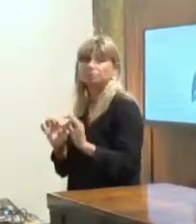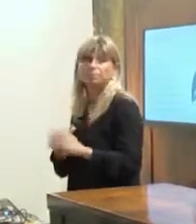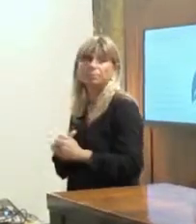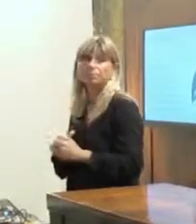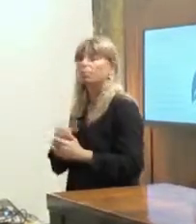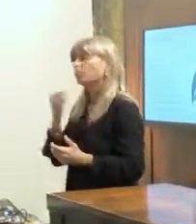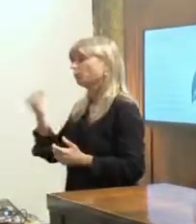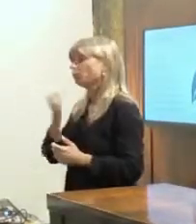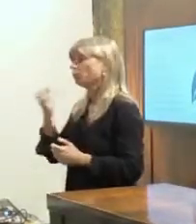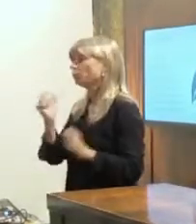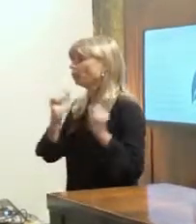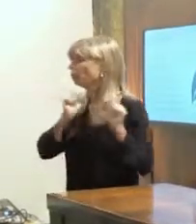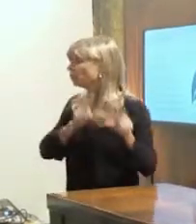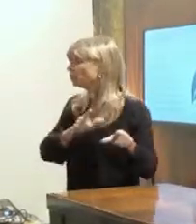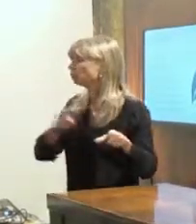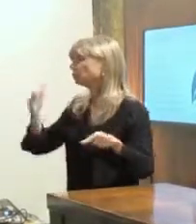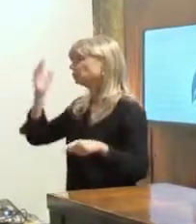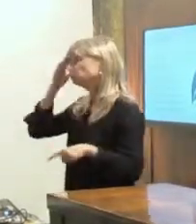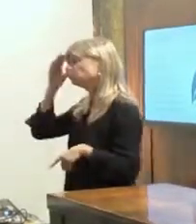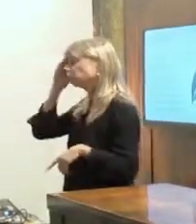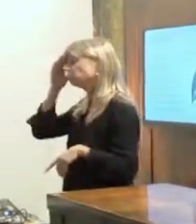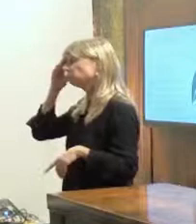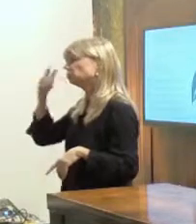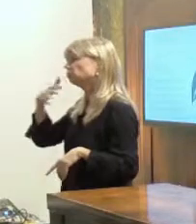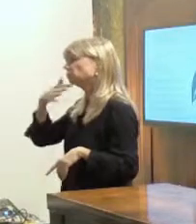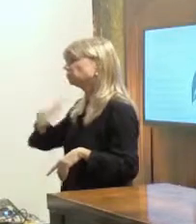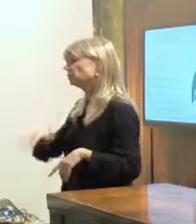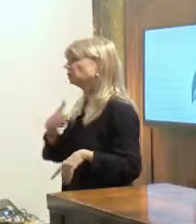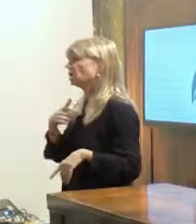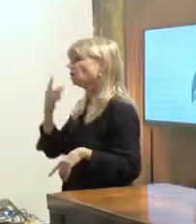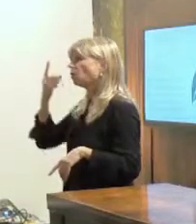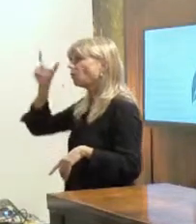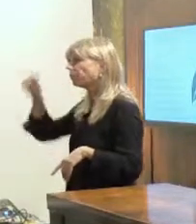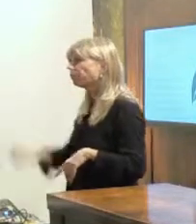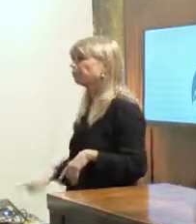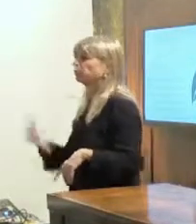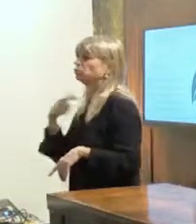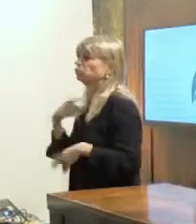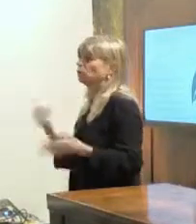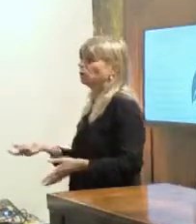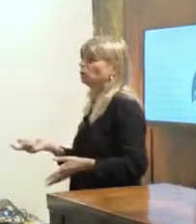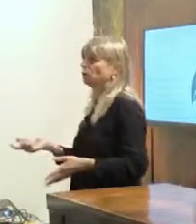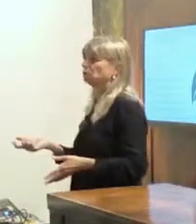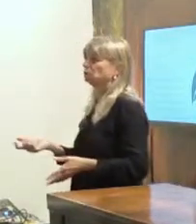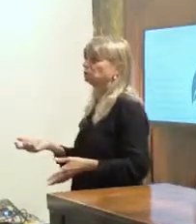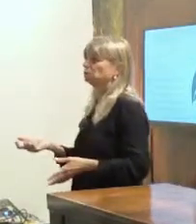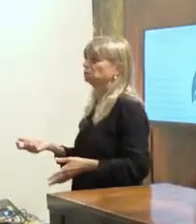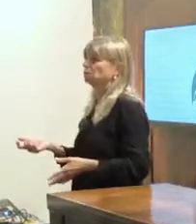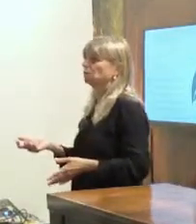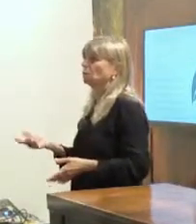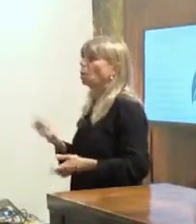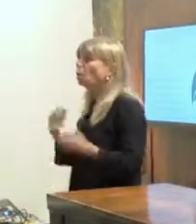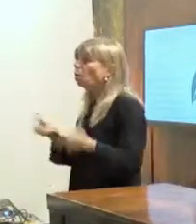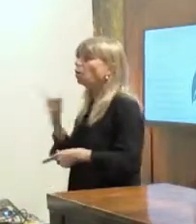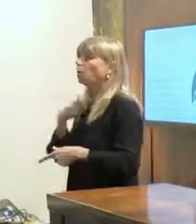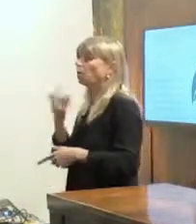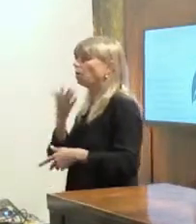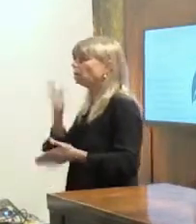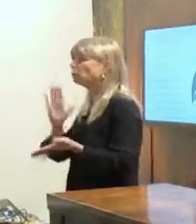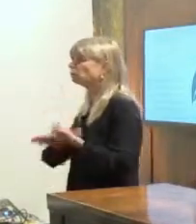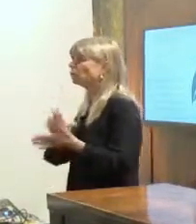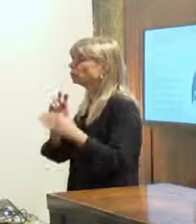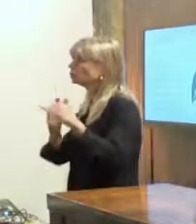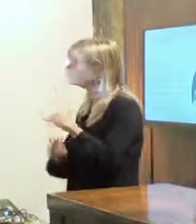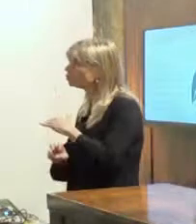muy importante que tengamos conciencia como ciudadanos, como usuarios, de que cuando hablamos del subte estamos hablando